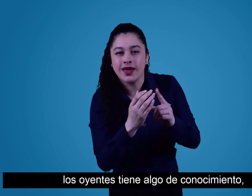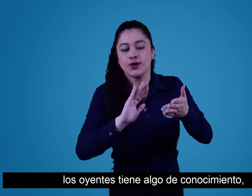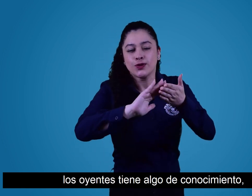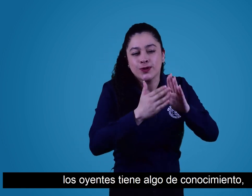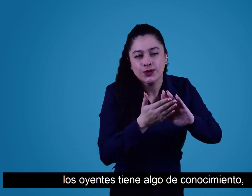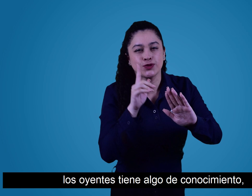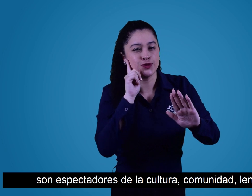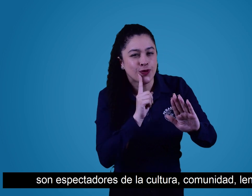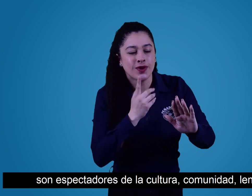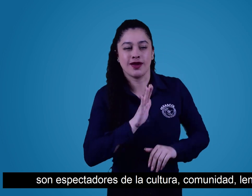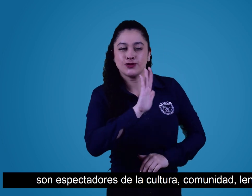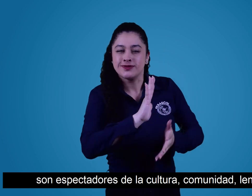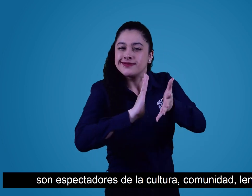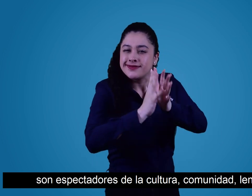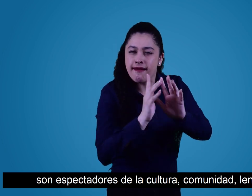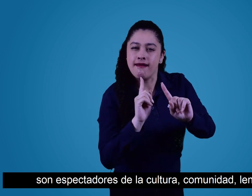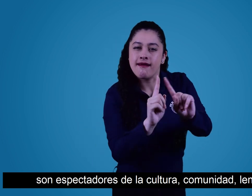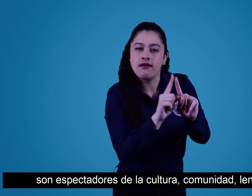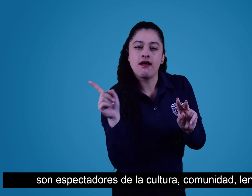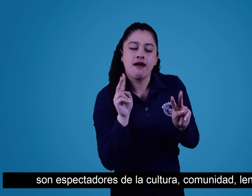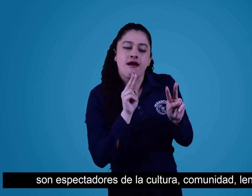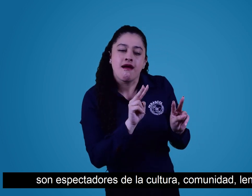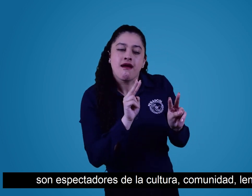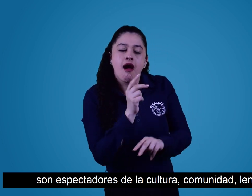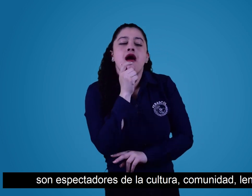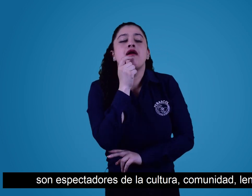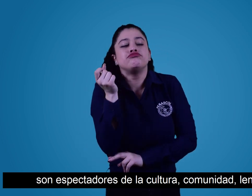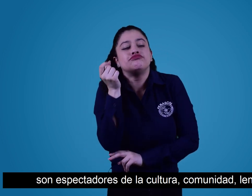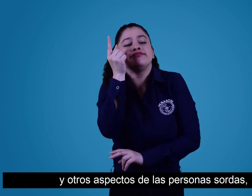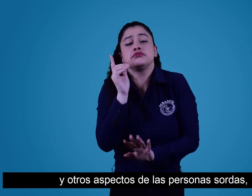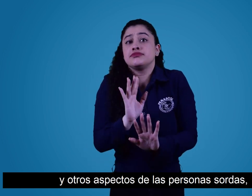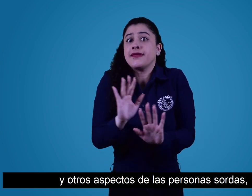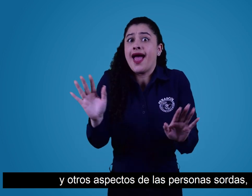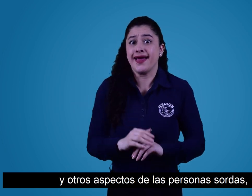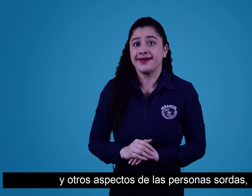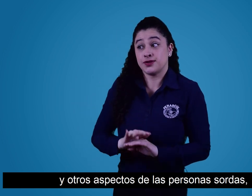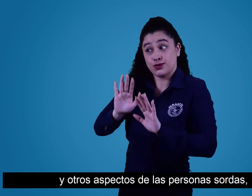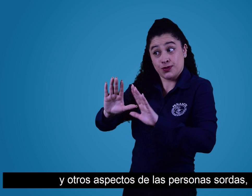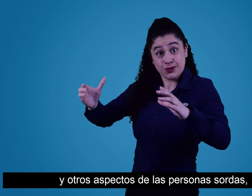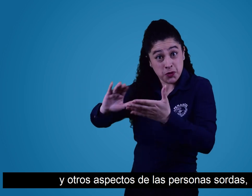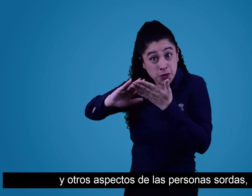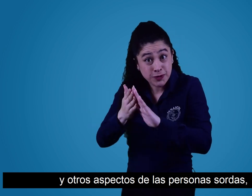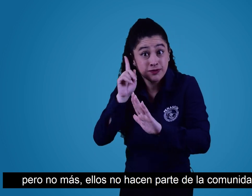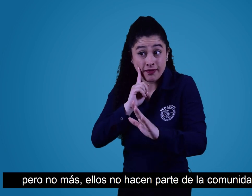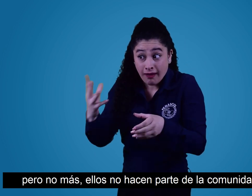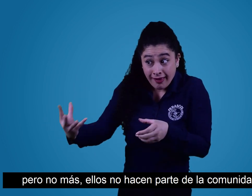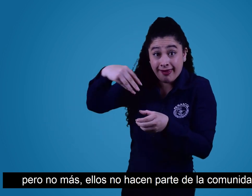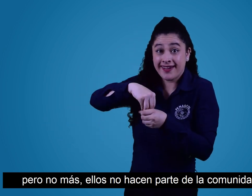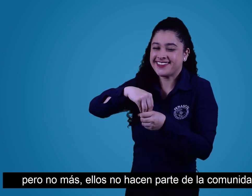de conocimiento, son espectadores de la cultura, comunidad, lengua y otros aspectos de las personas sordas. Pero no más, ellos no